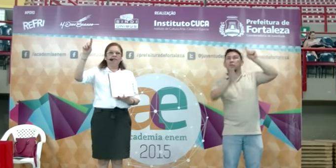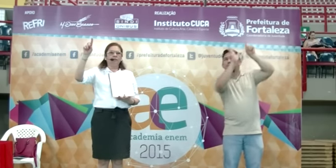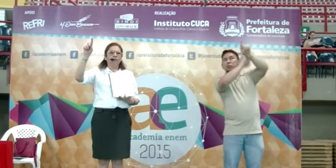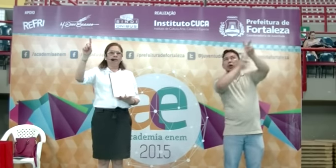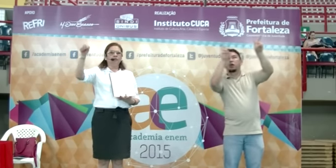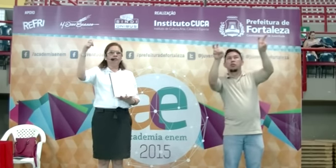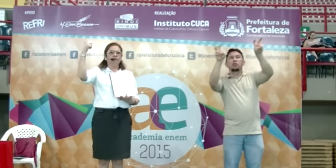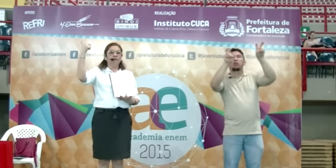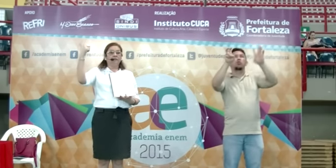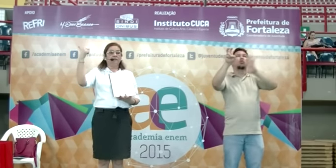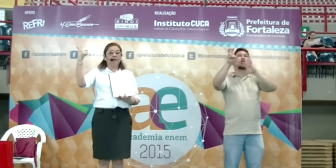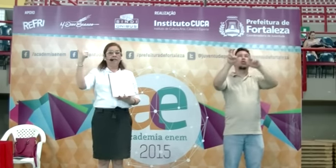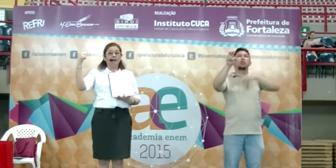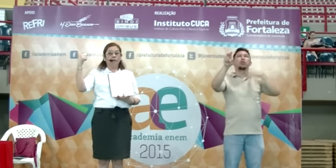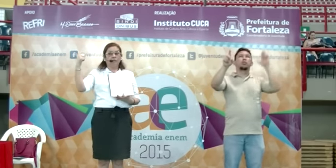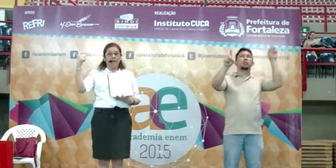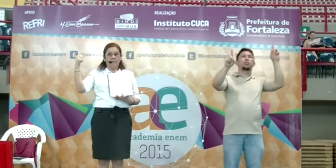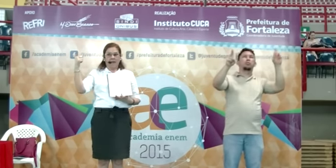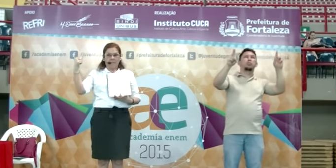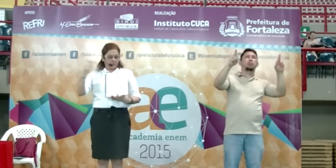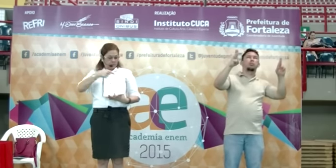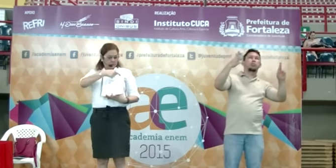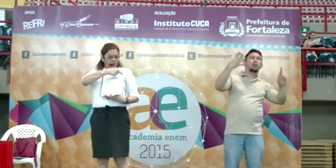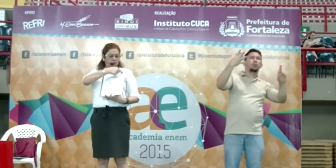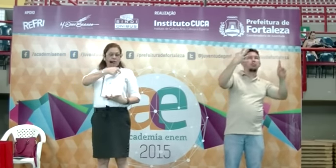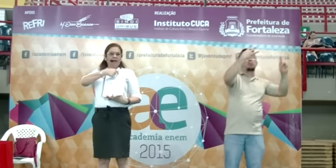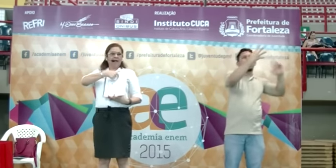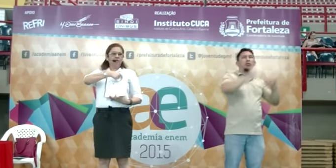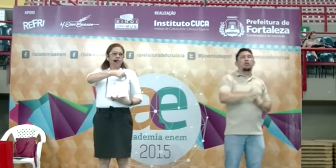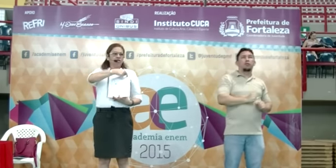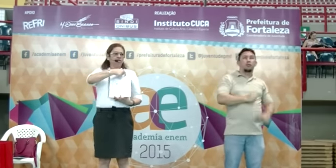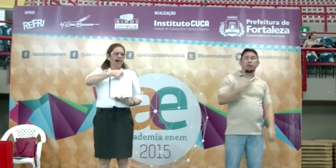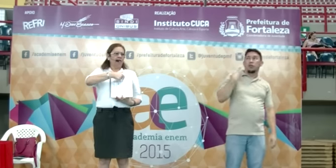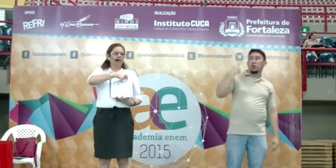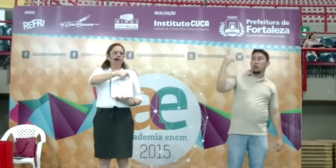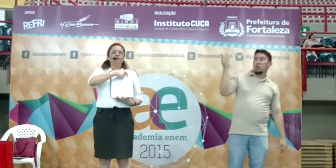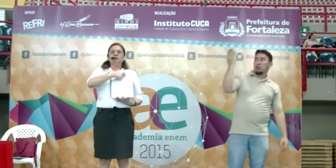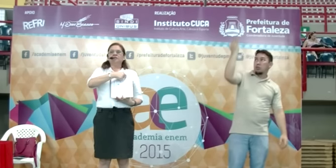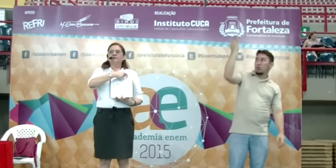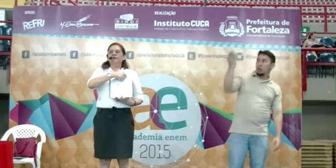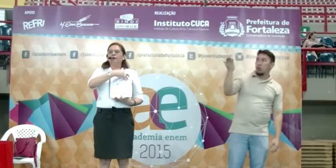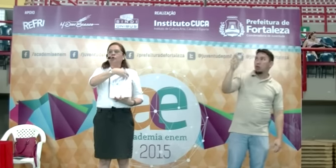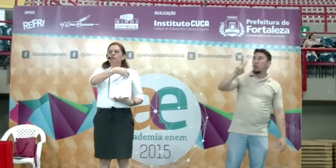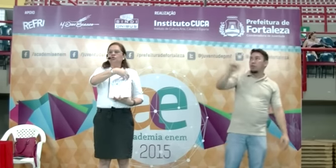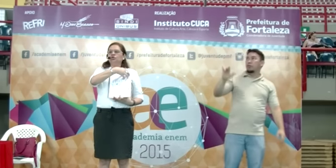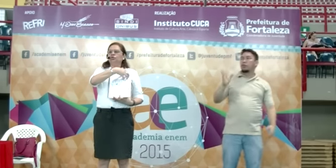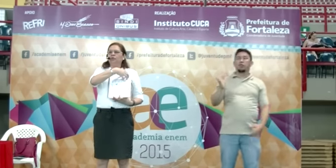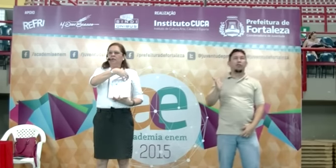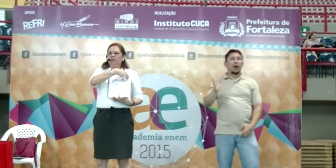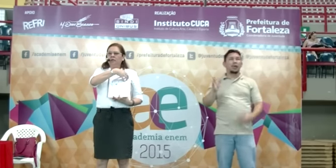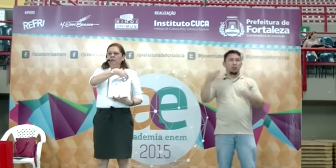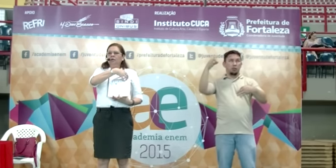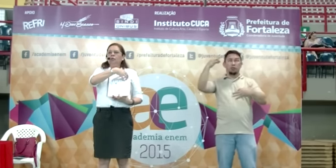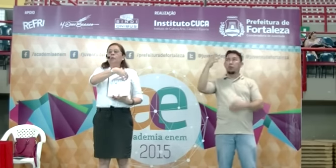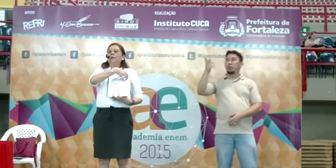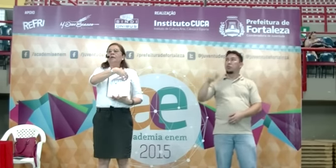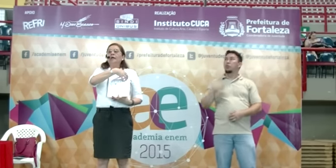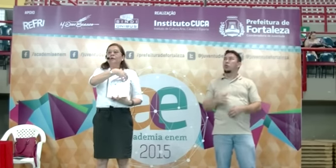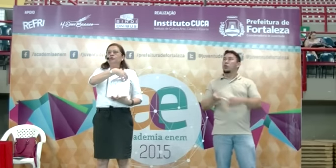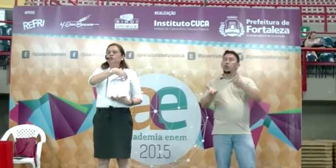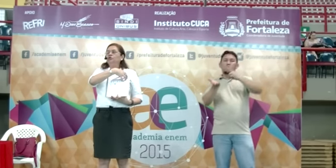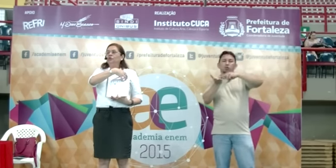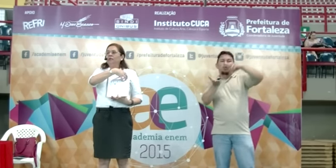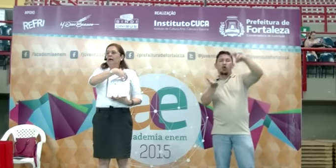pergunta. O que sei sobre isso que você fez ao tema. Do lado direito, você vai construir